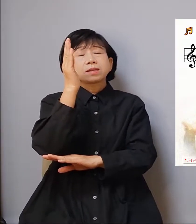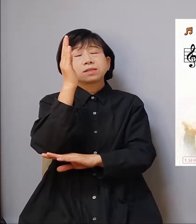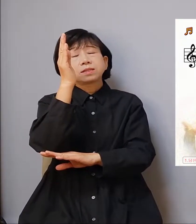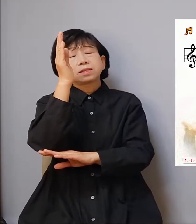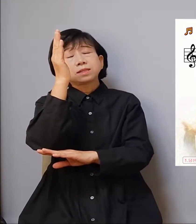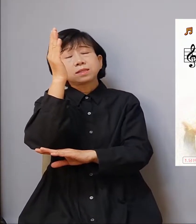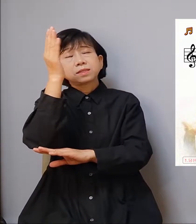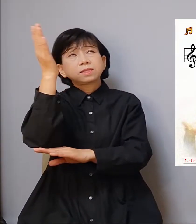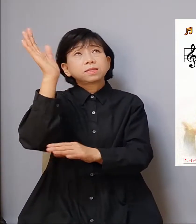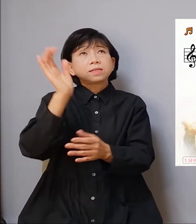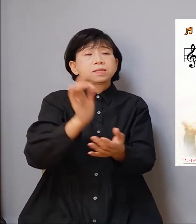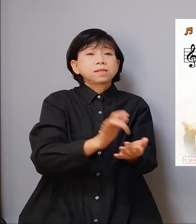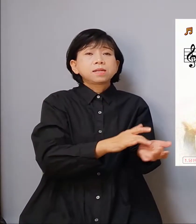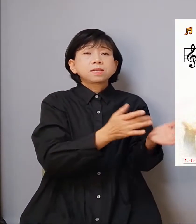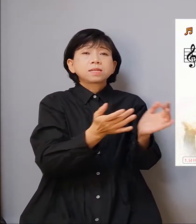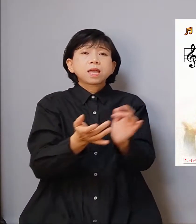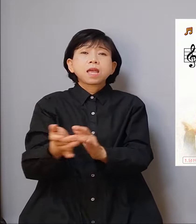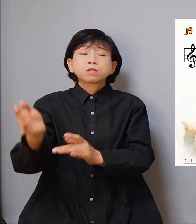영광을